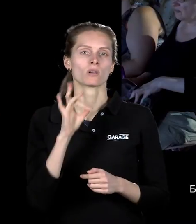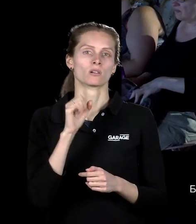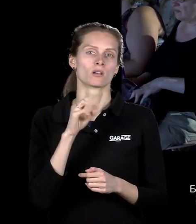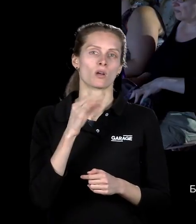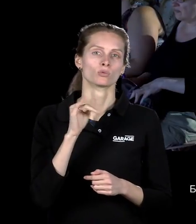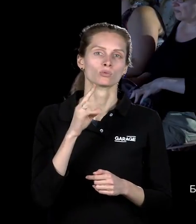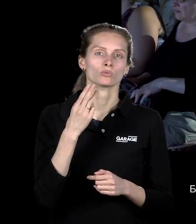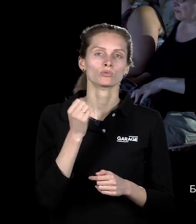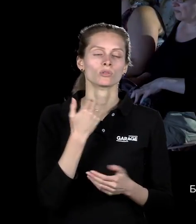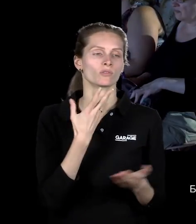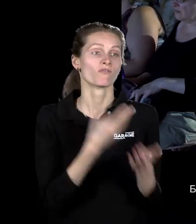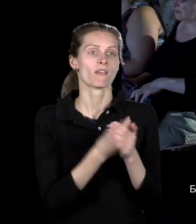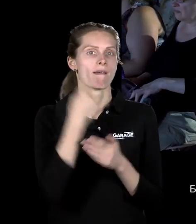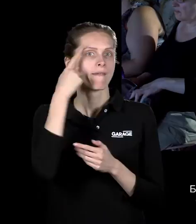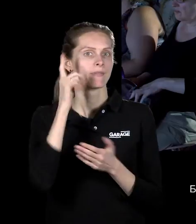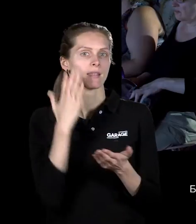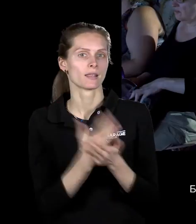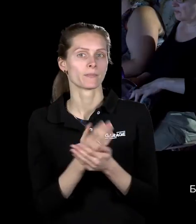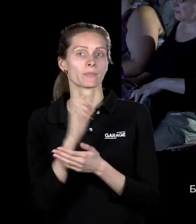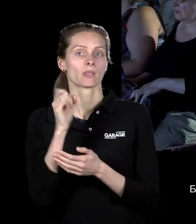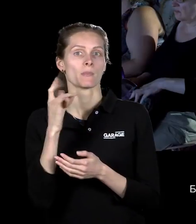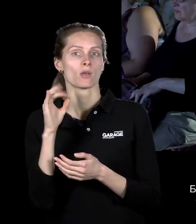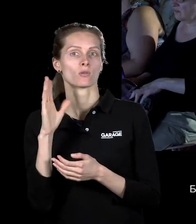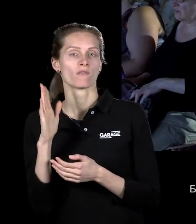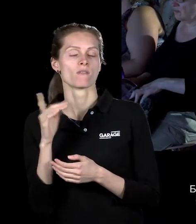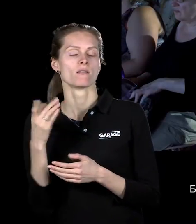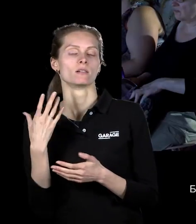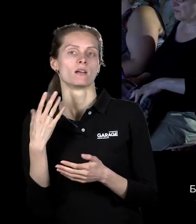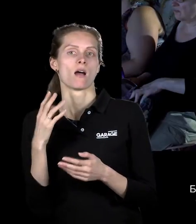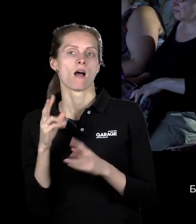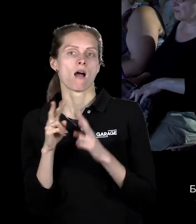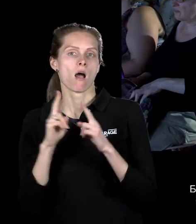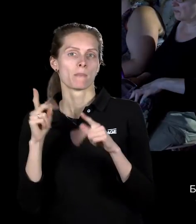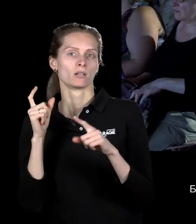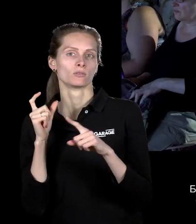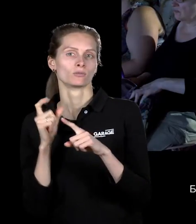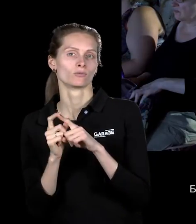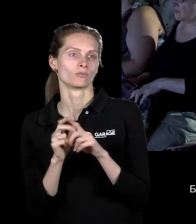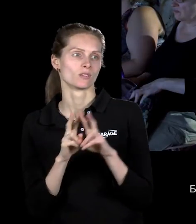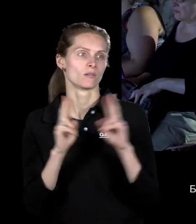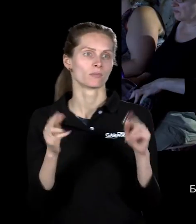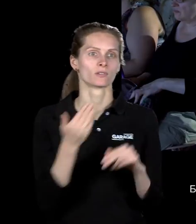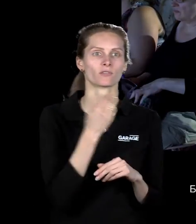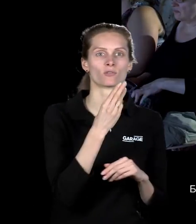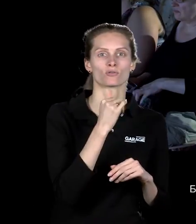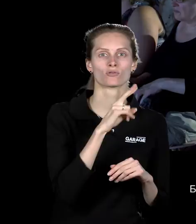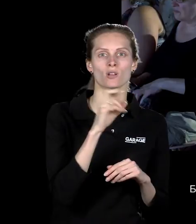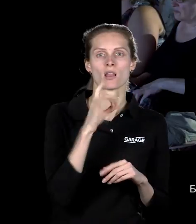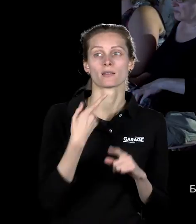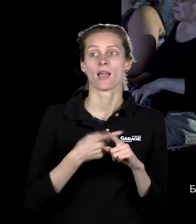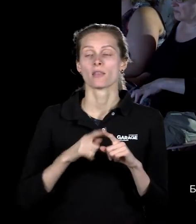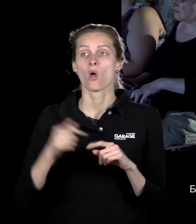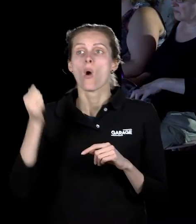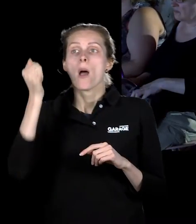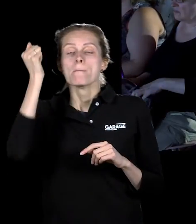Бехеры почти слово в слово повторяют Шиллера и Форда, кстати. Они говорят, что это действительно как бы памятники